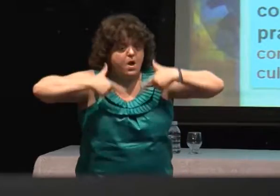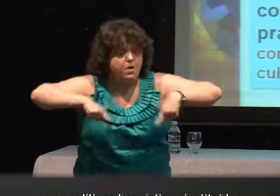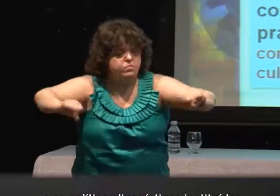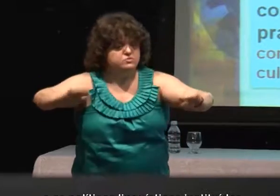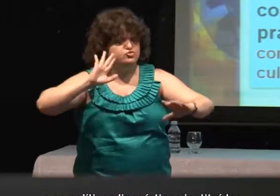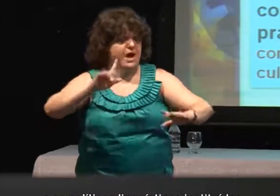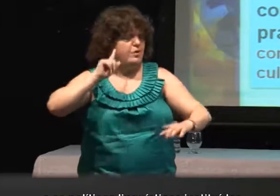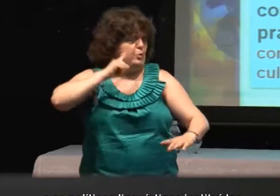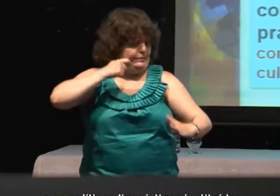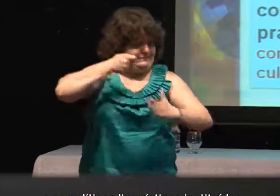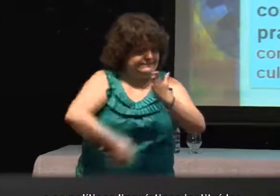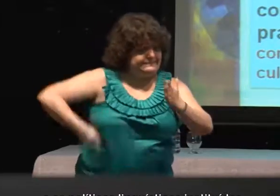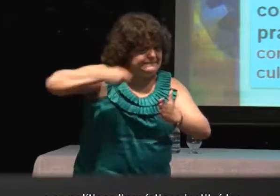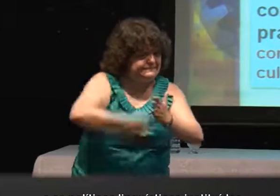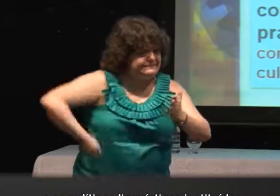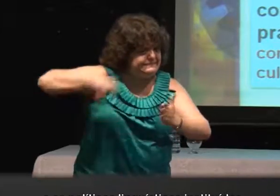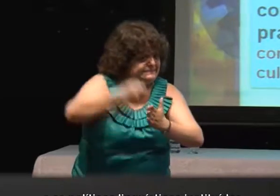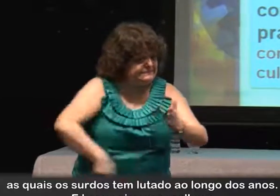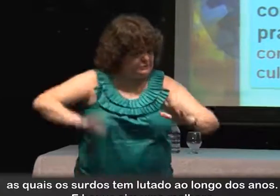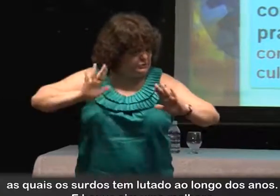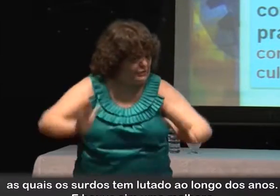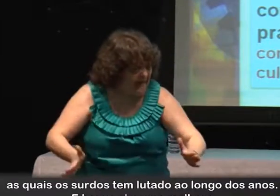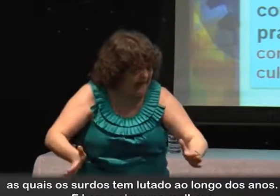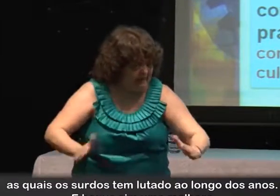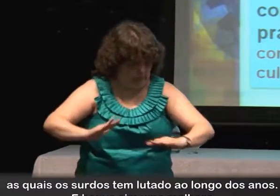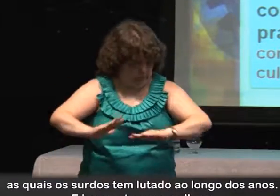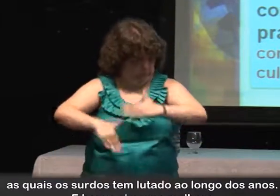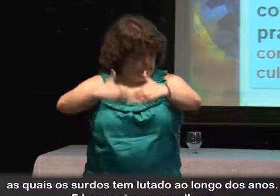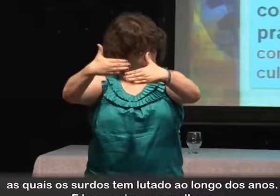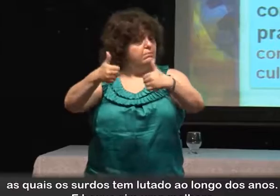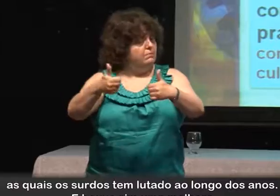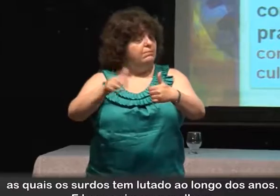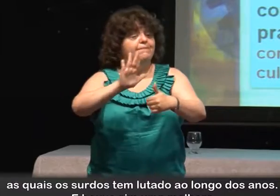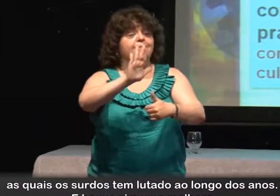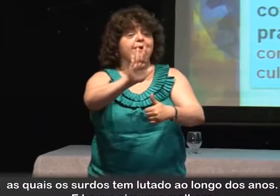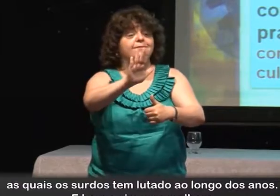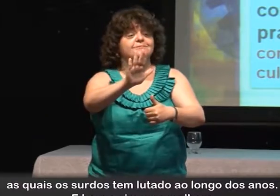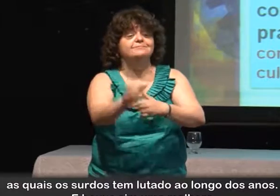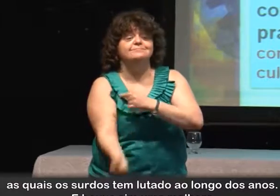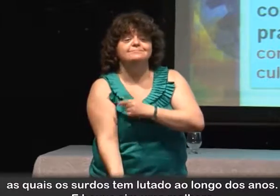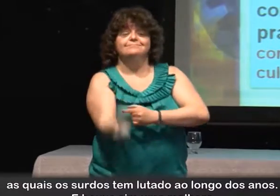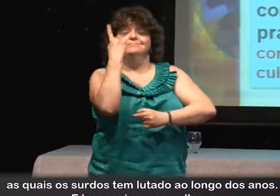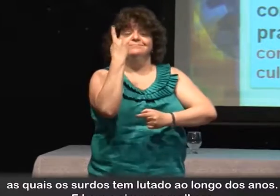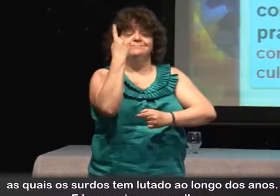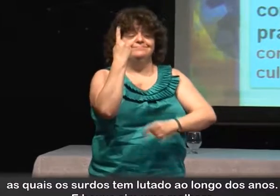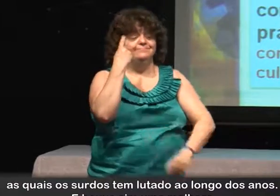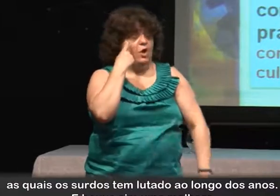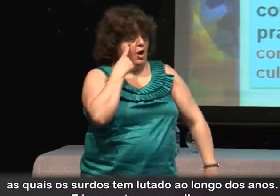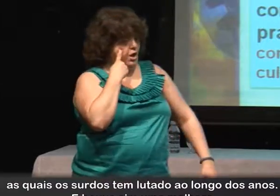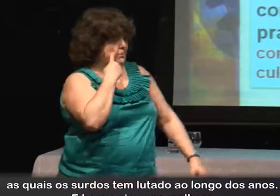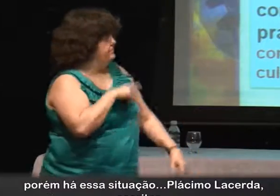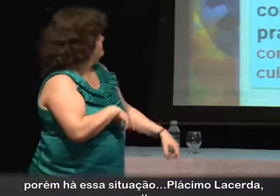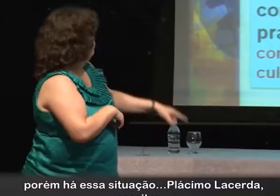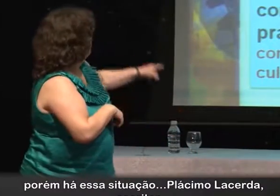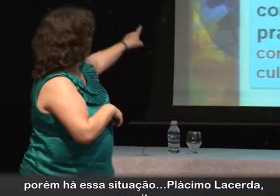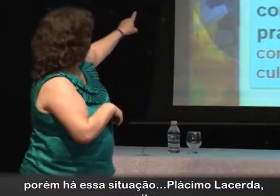as políticas linguísticas instituídas, as quais os surdos têm lutado ao longo dos anos e houve sim uma melhora no desenvolvimento. Porém,